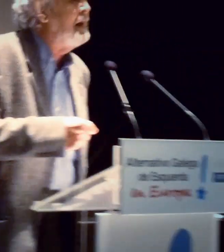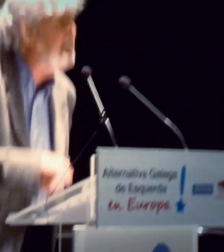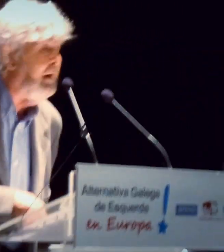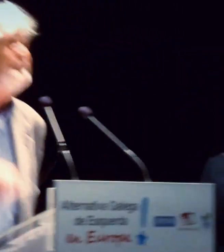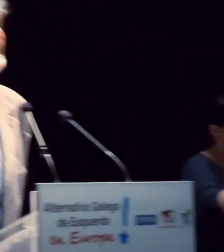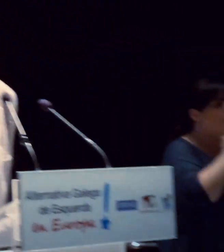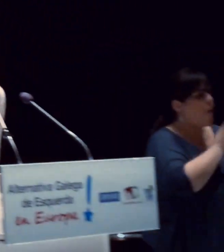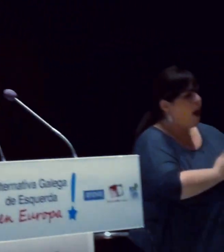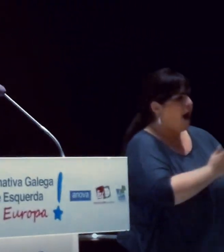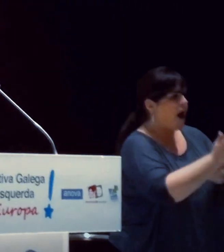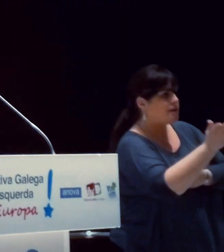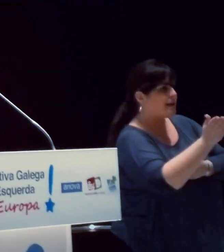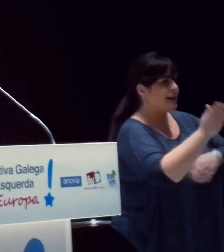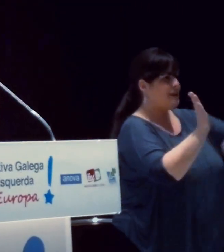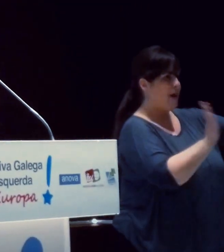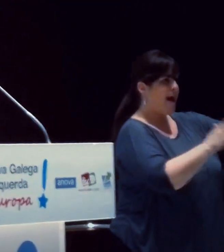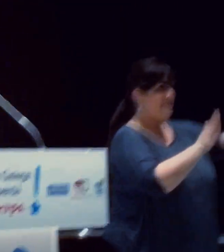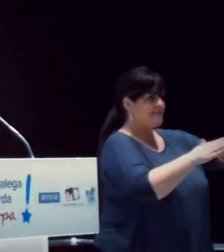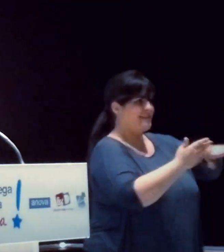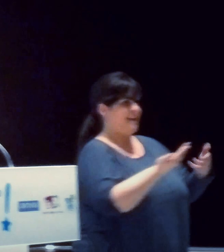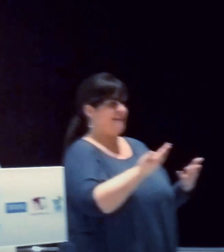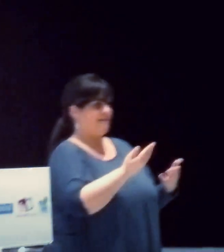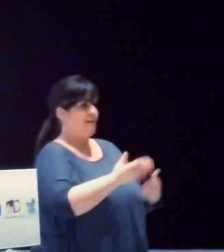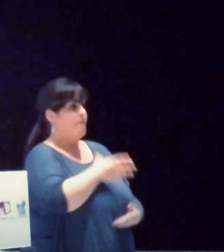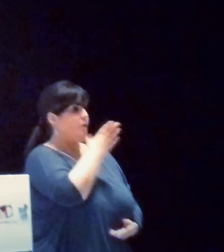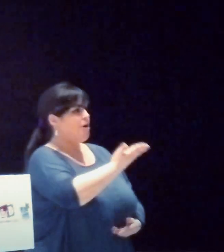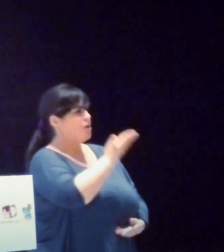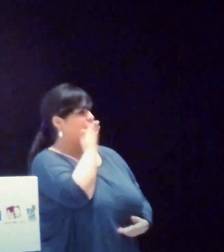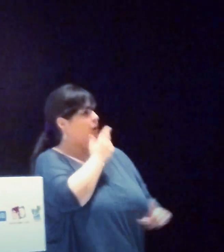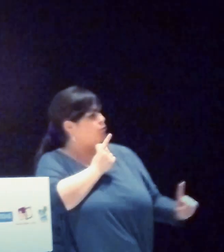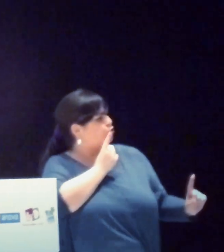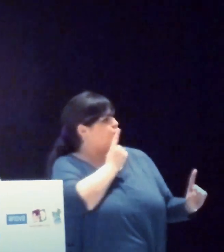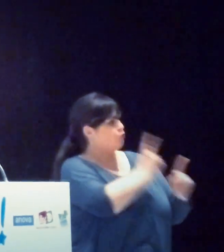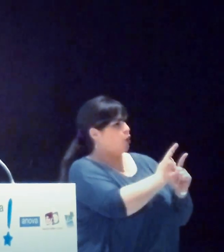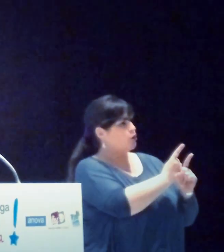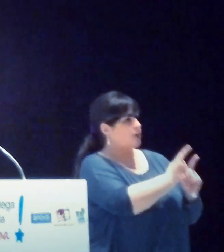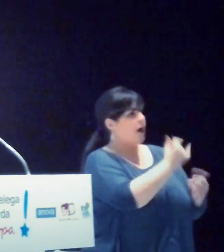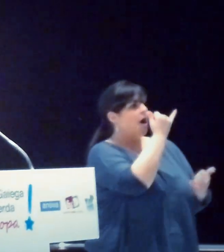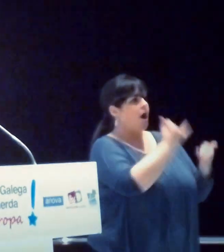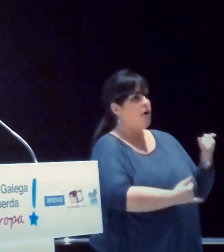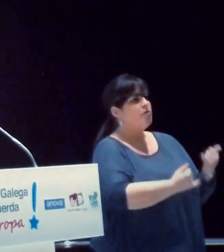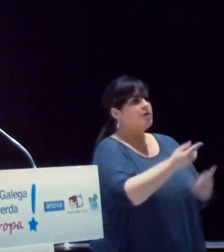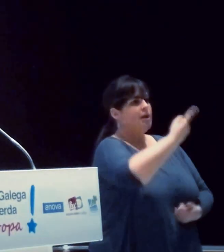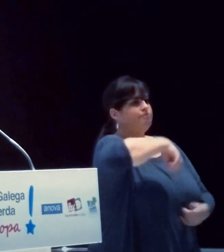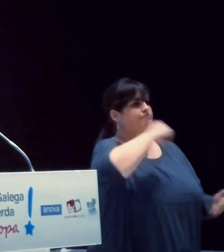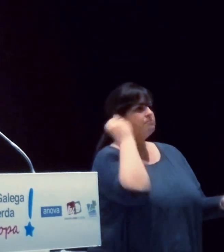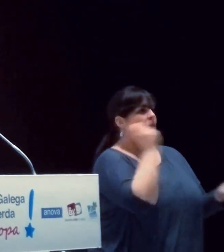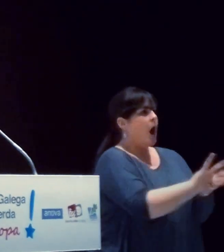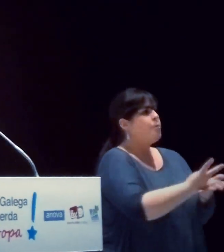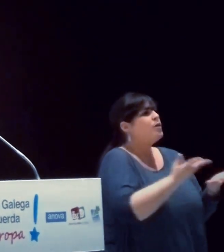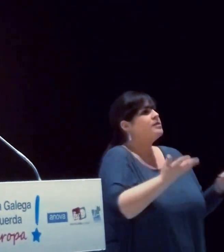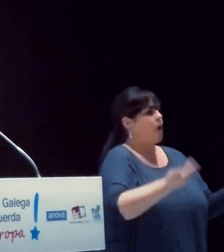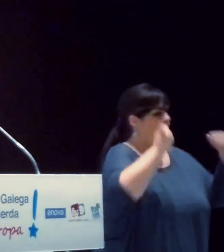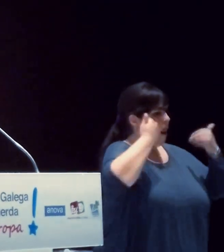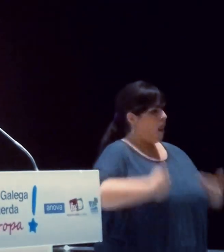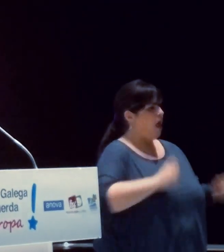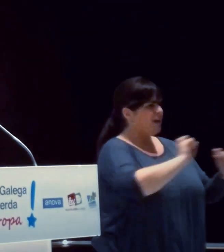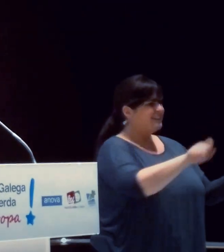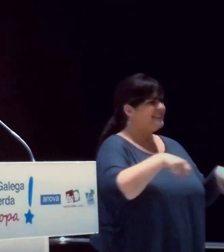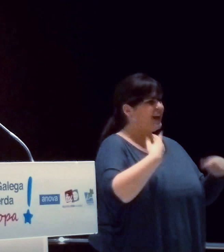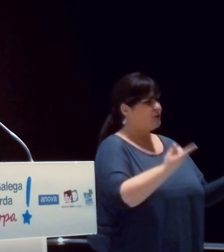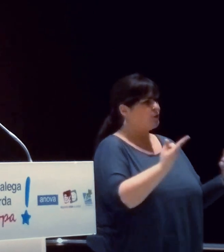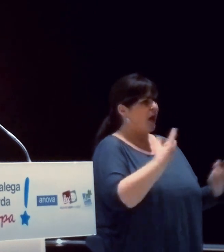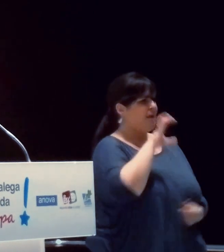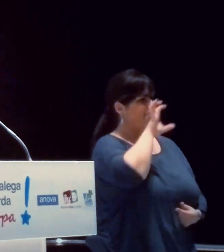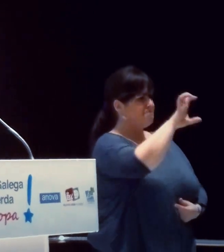desa alternativa transgresora dos tabúes, que aposta por sermos nós mesmos a nación, o